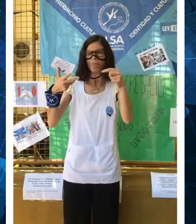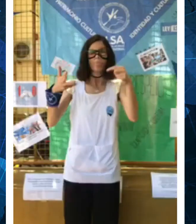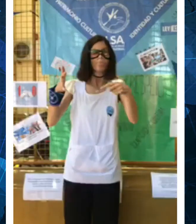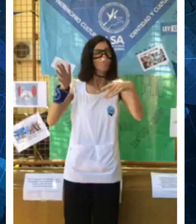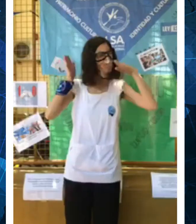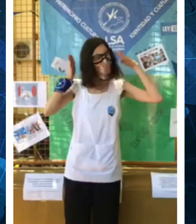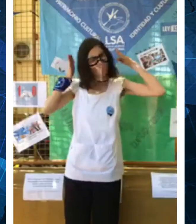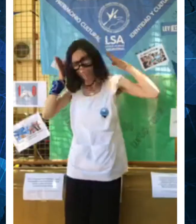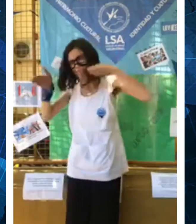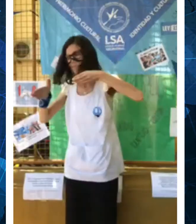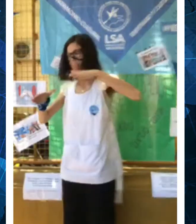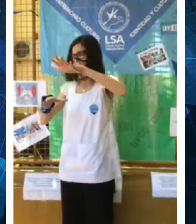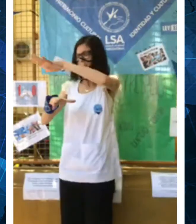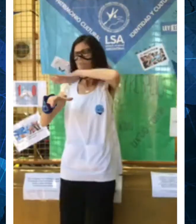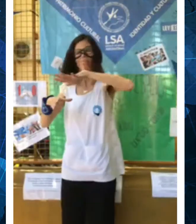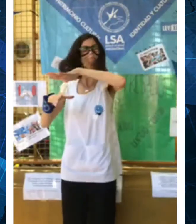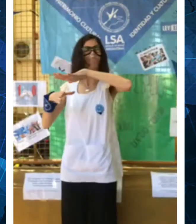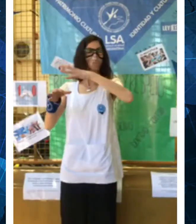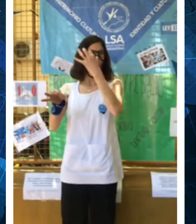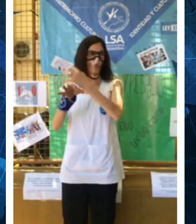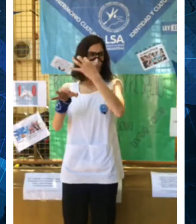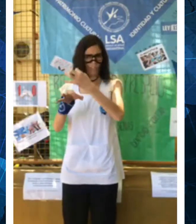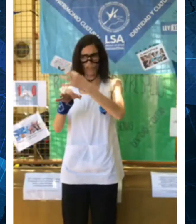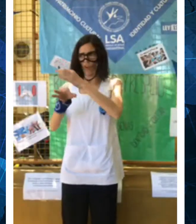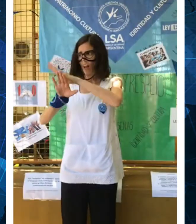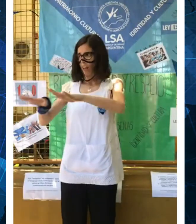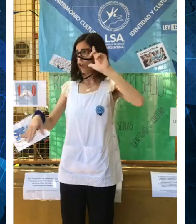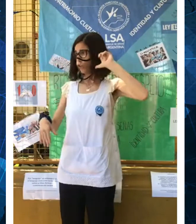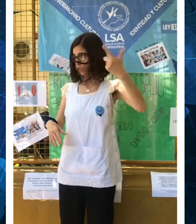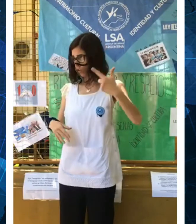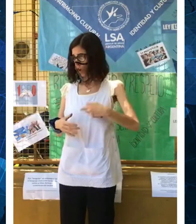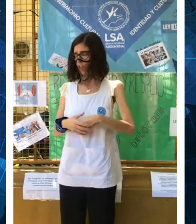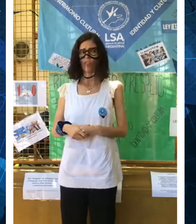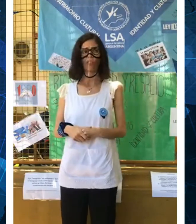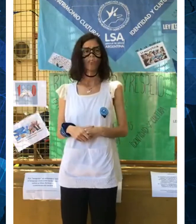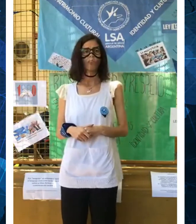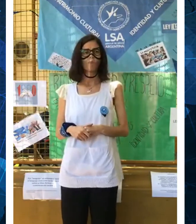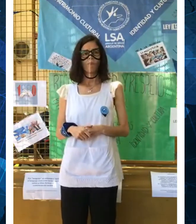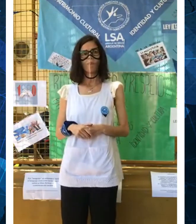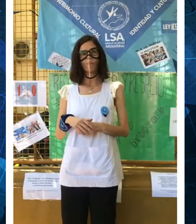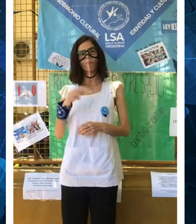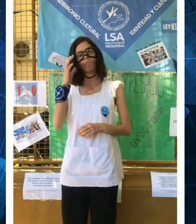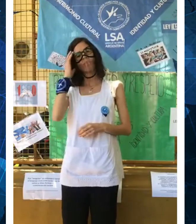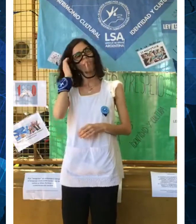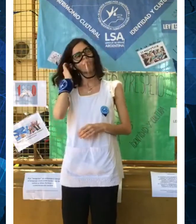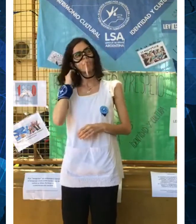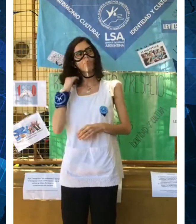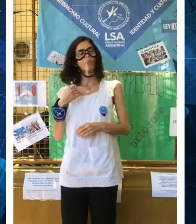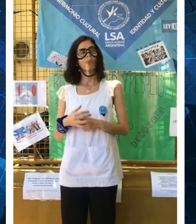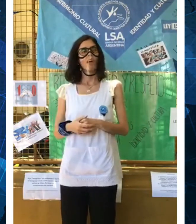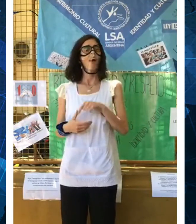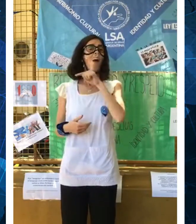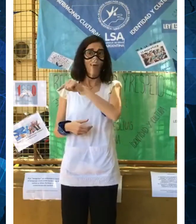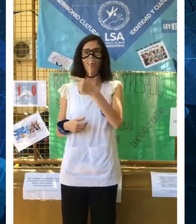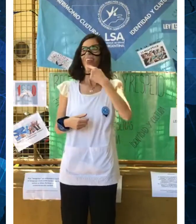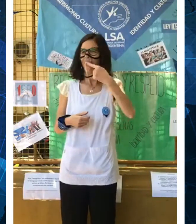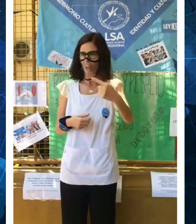en relación a diferentes aspectos vinculados a la educación de la comunidad de niños